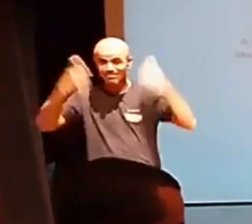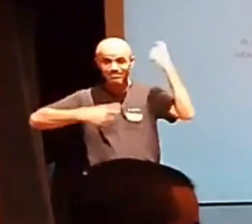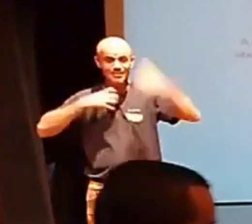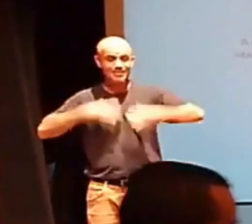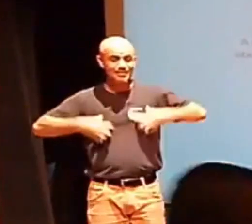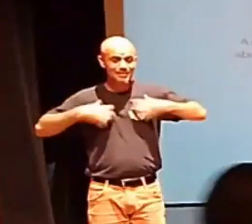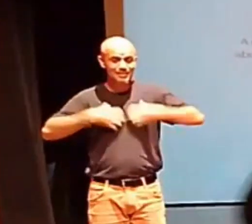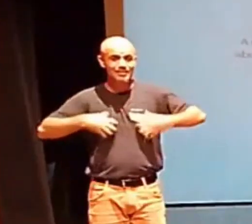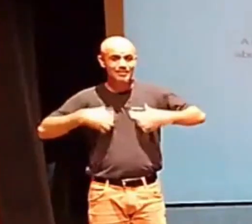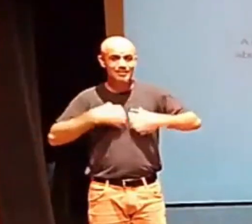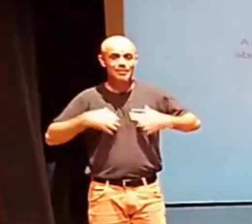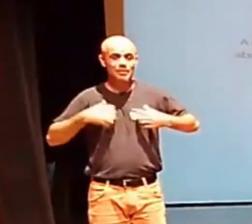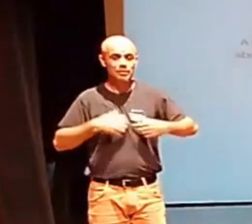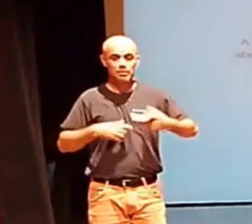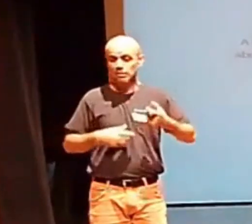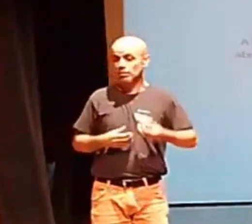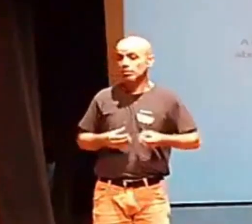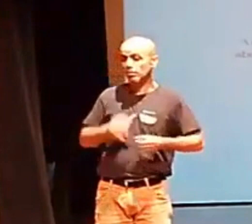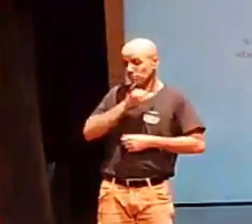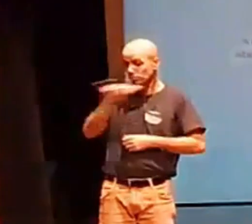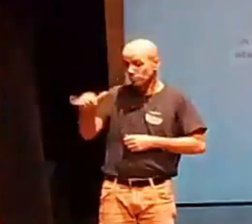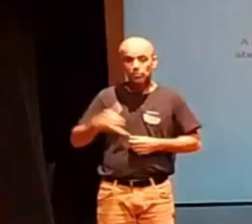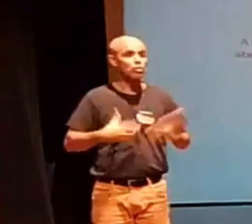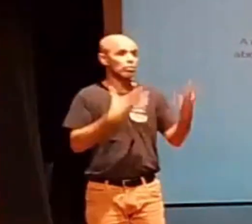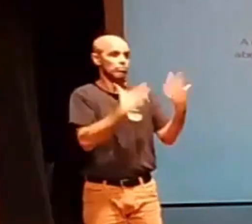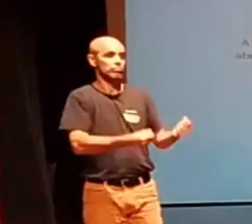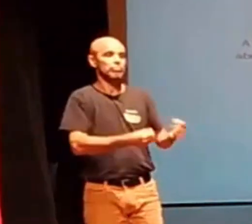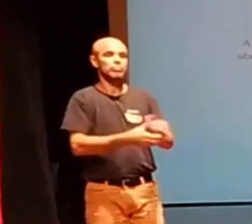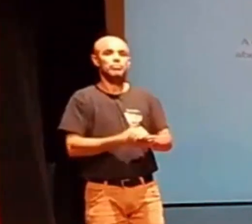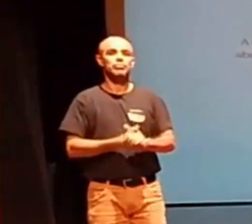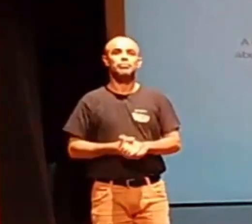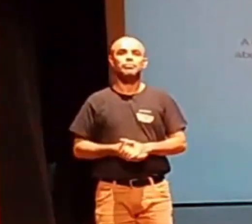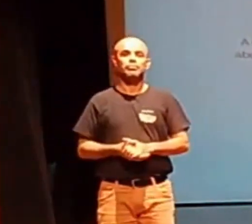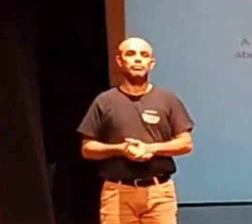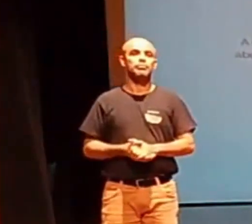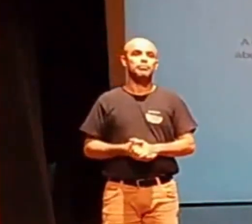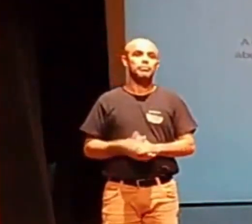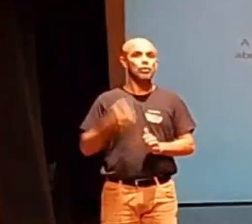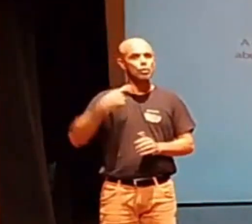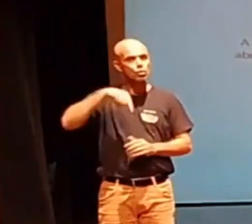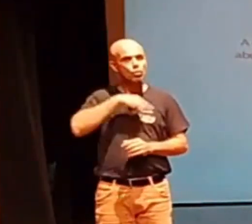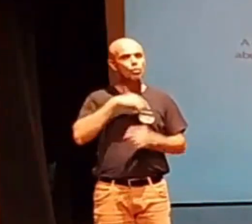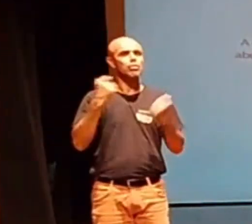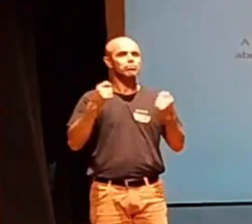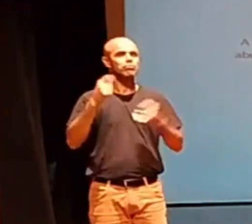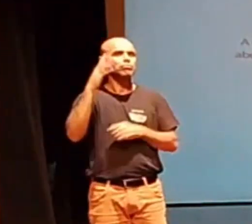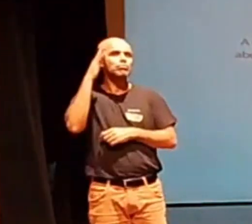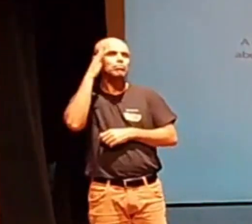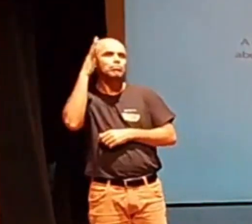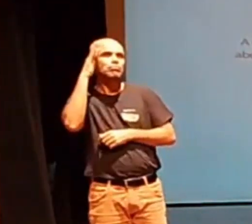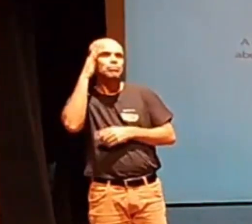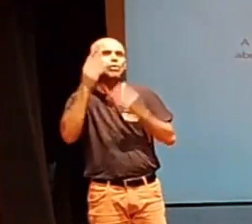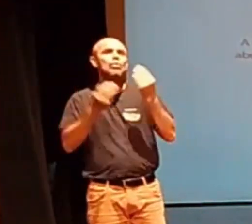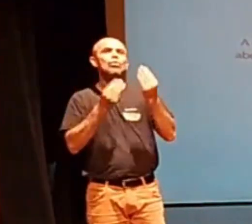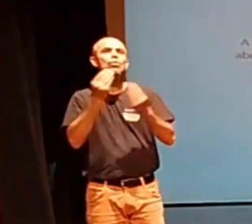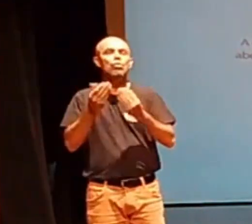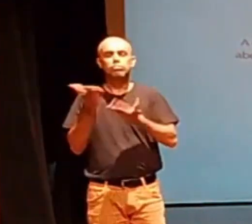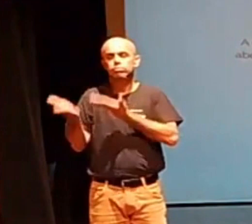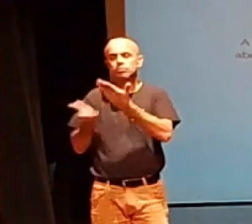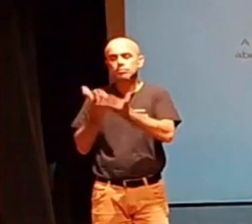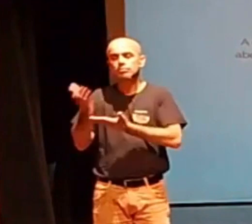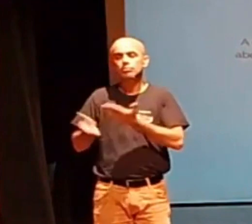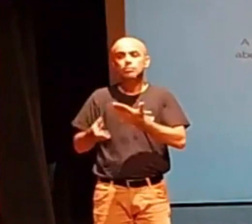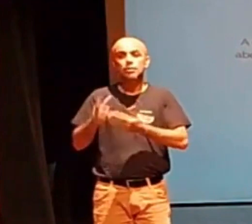que qualquer coisa que você falar para a pessoa, ela faz. Então, vamos olhar com carinho para essas pessoas que